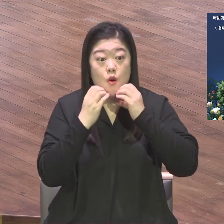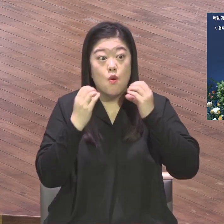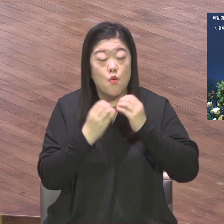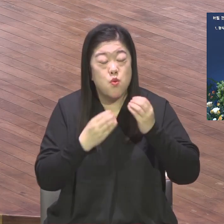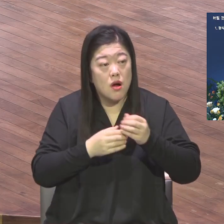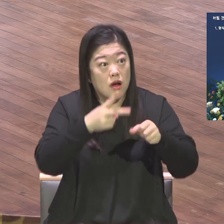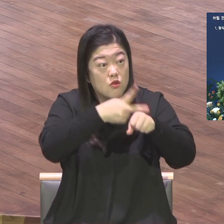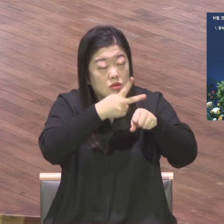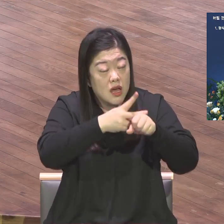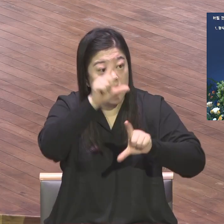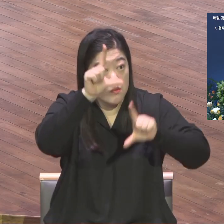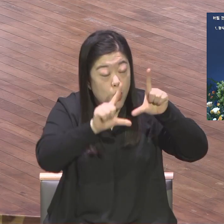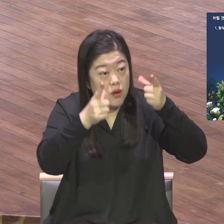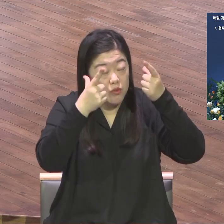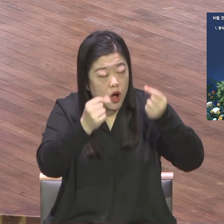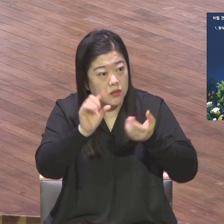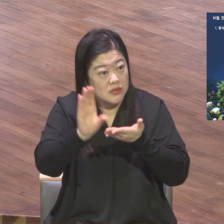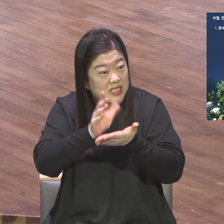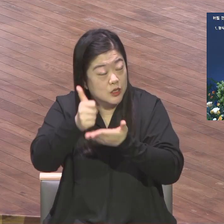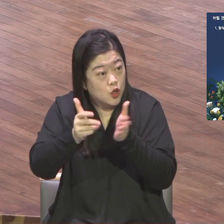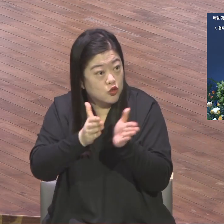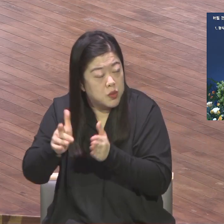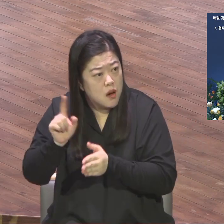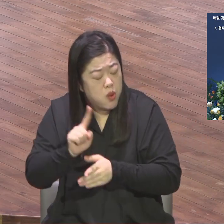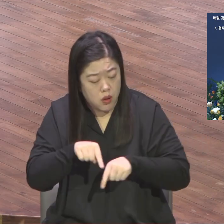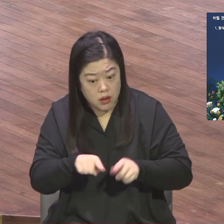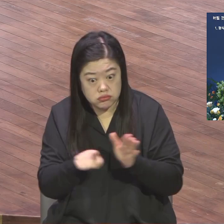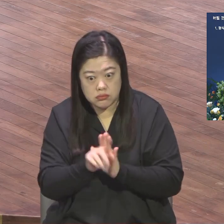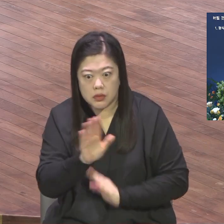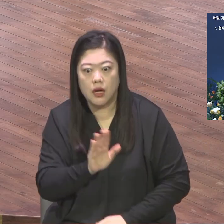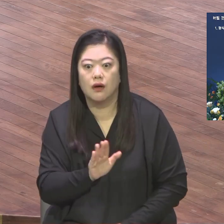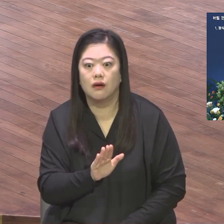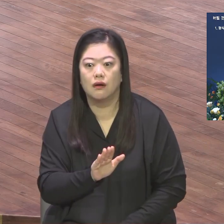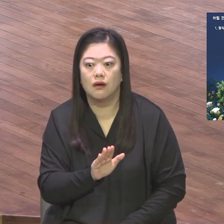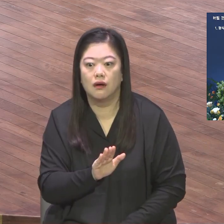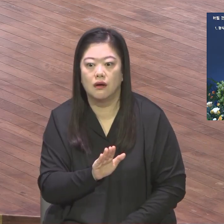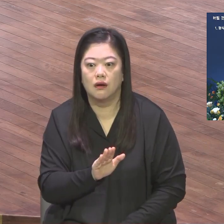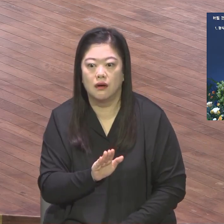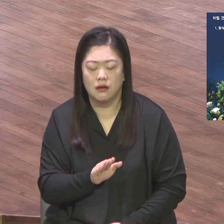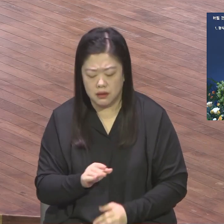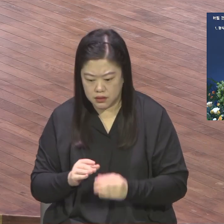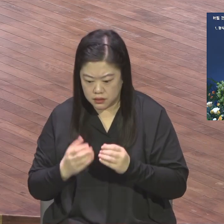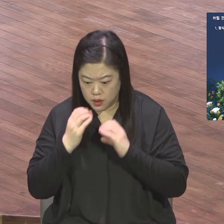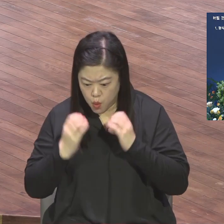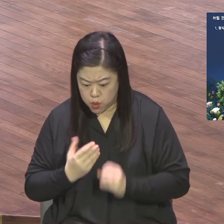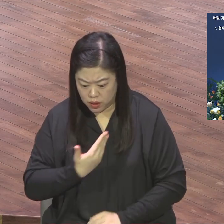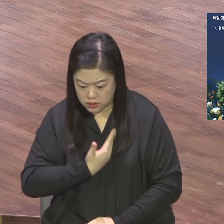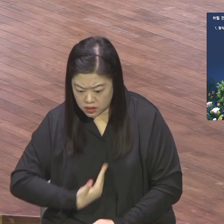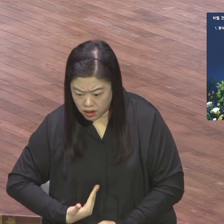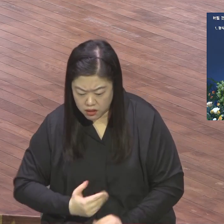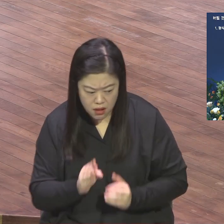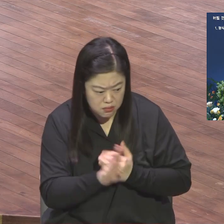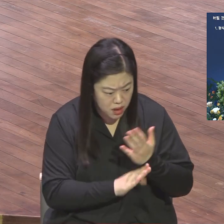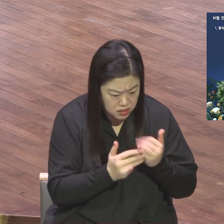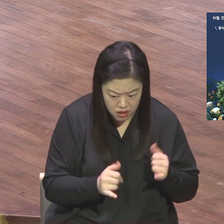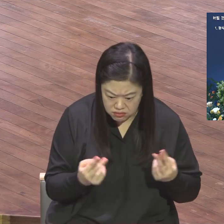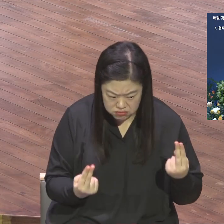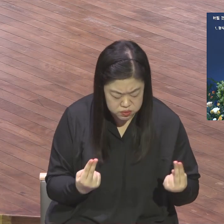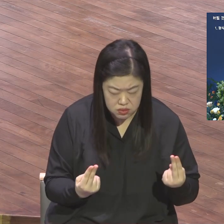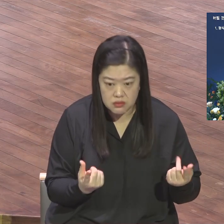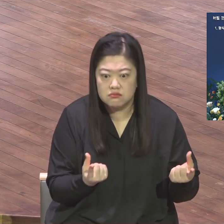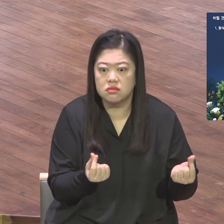맞는 신앙생활을 하지를 못했어요. 자, 이들은 바리새인들과 마찬가지로 여전히